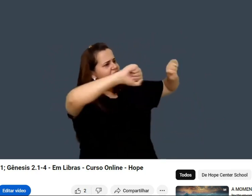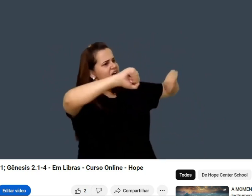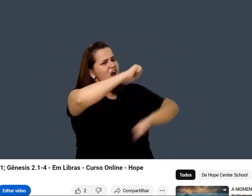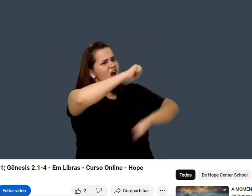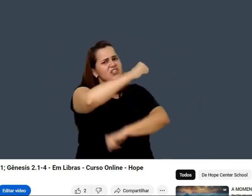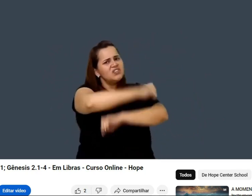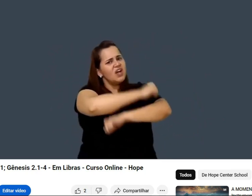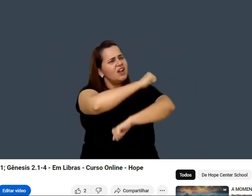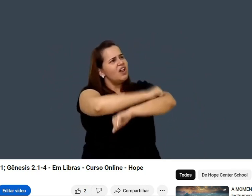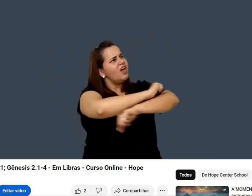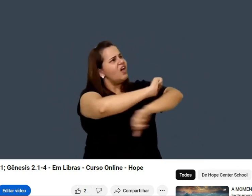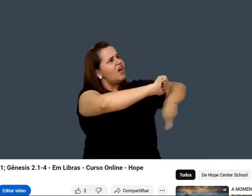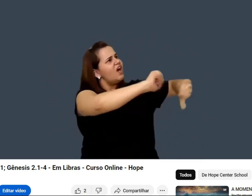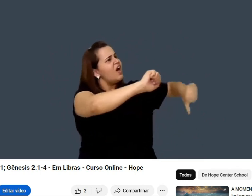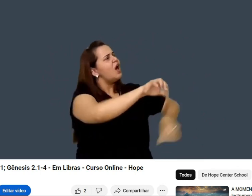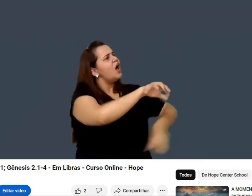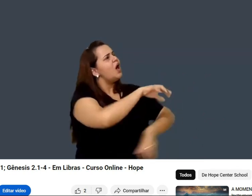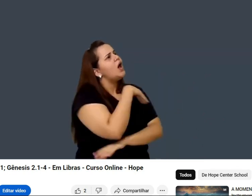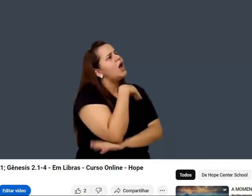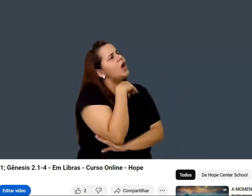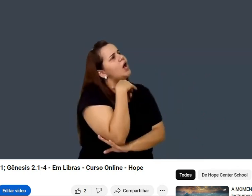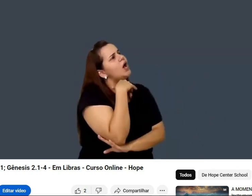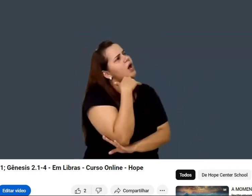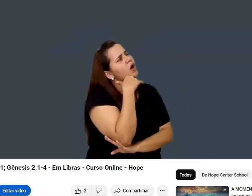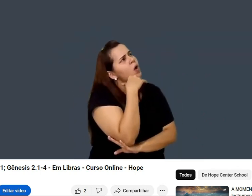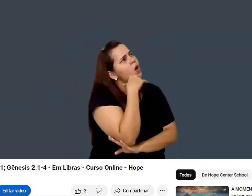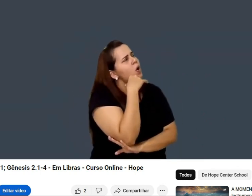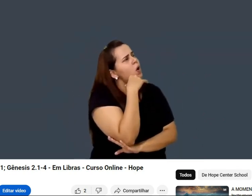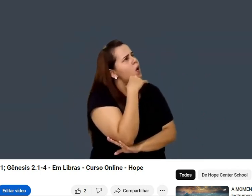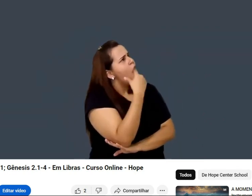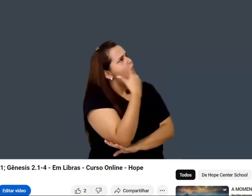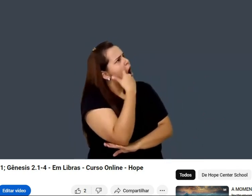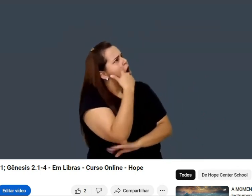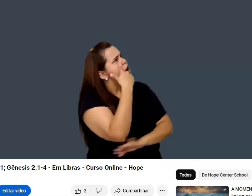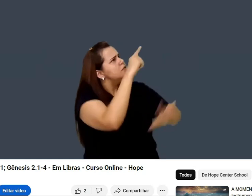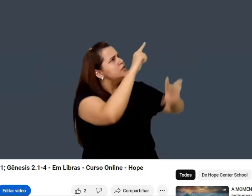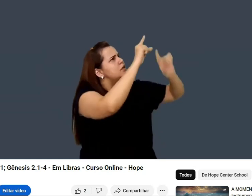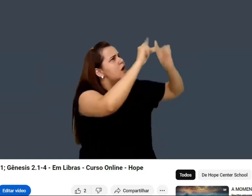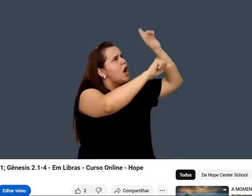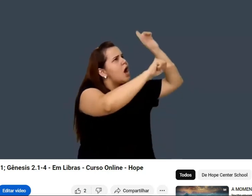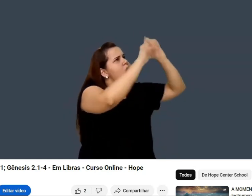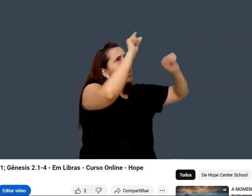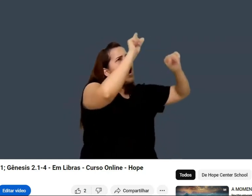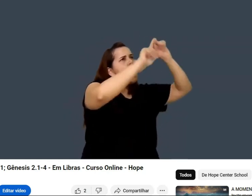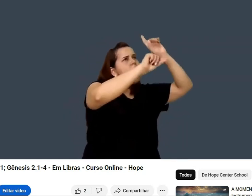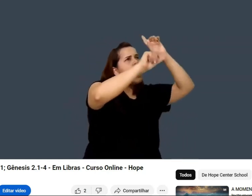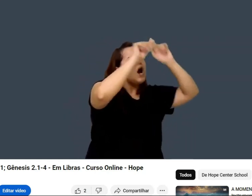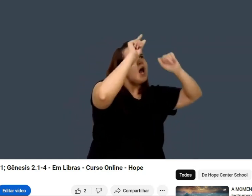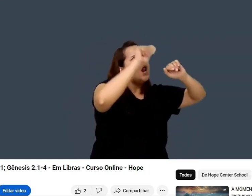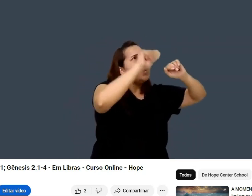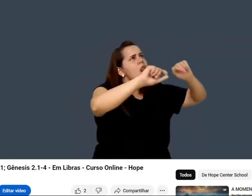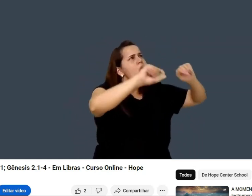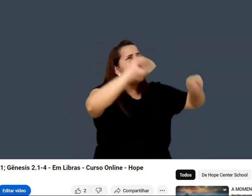pode aproveitar, abrir a sua janela e ficar admirando a beleza da